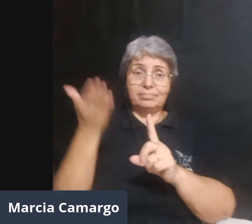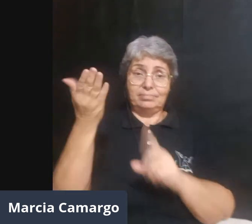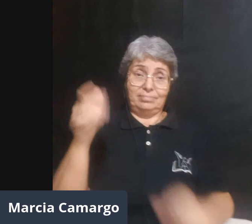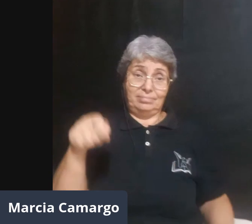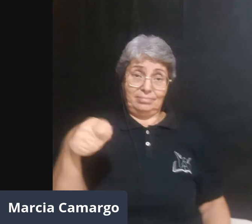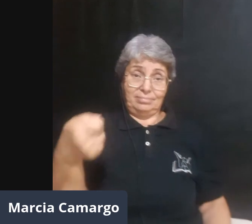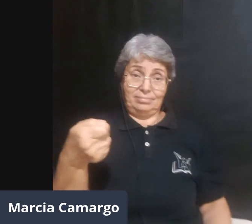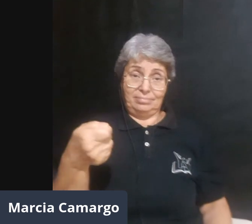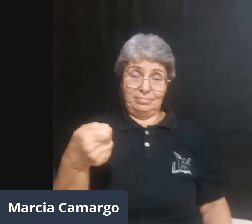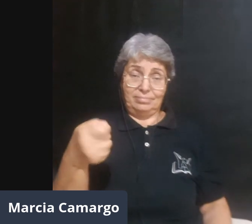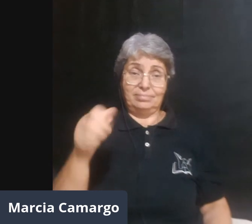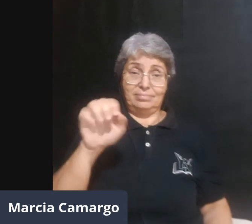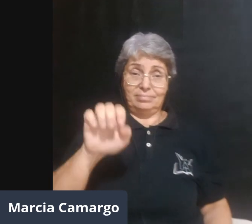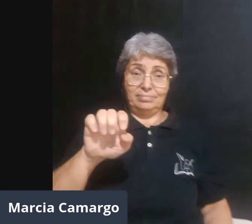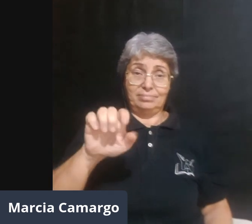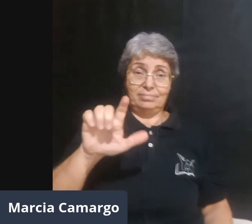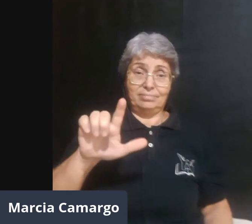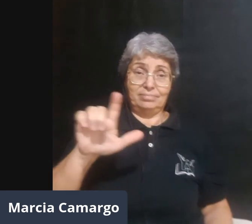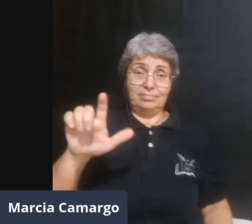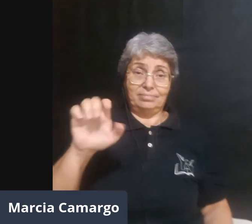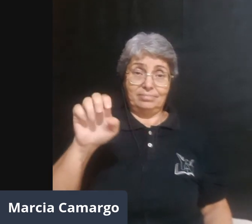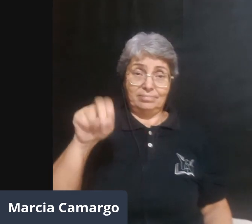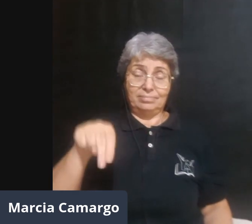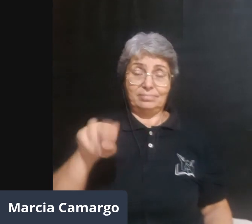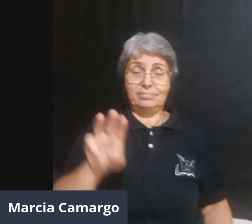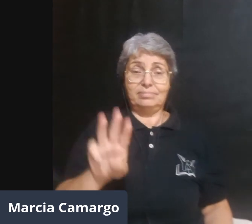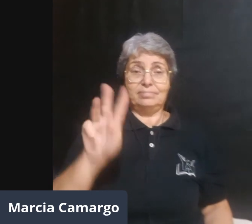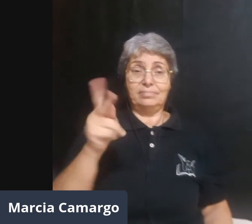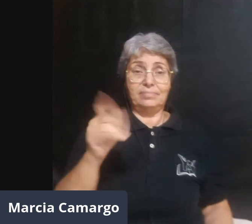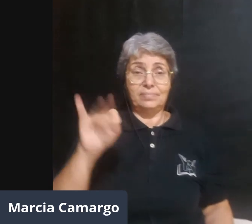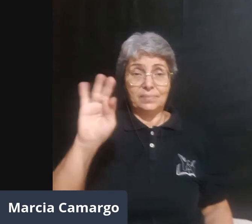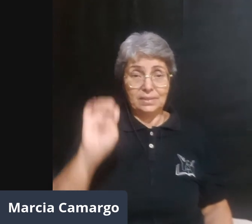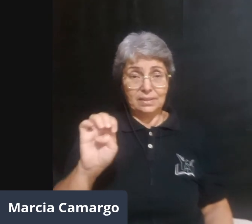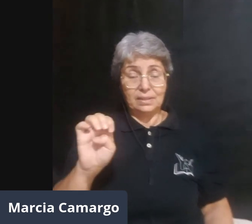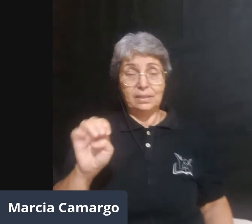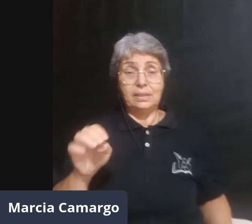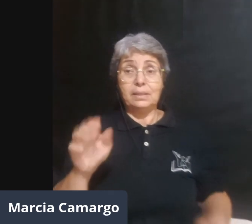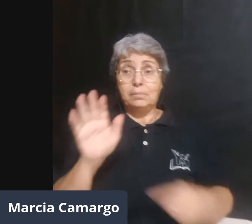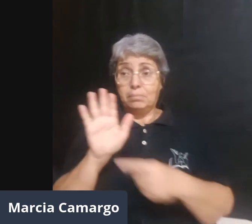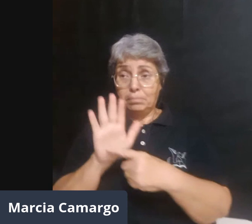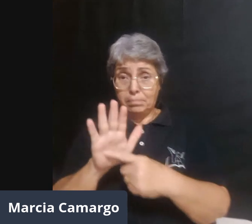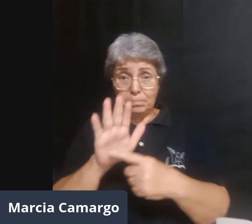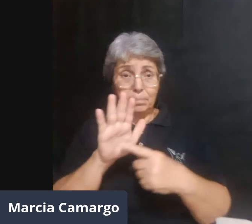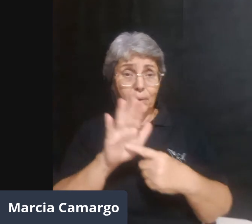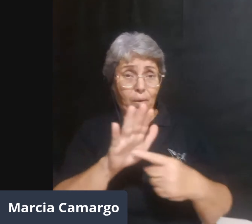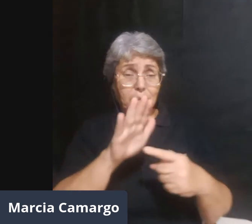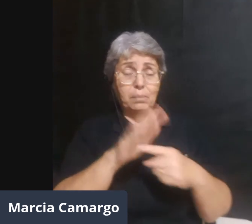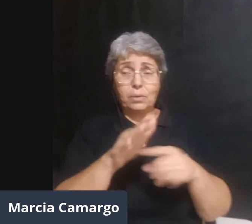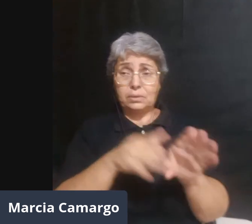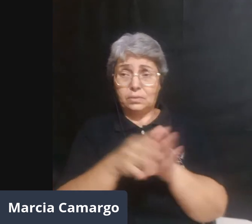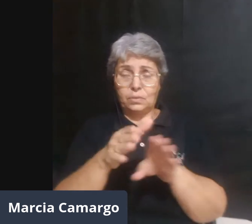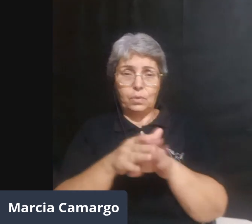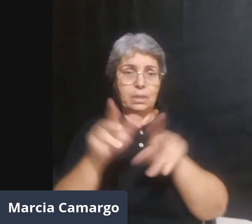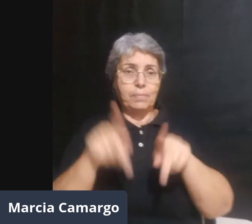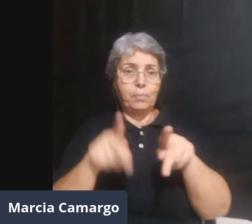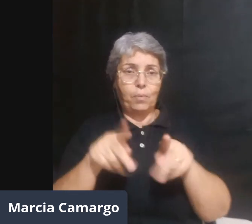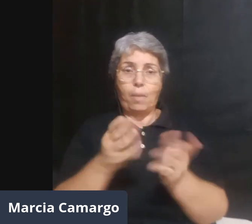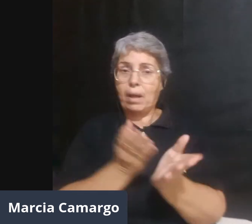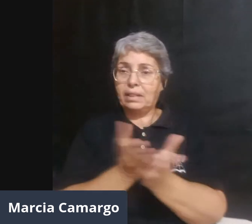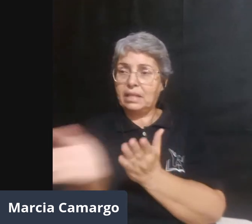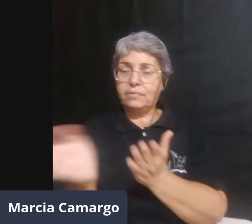que o povo não se desviasse para a direita ou para a esquerda. Os avisos e as